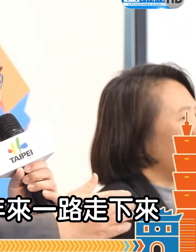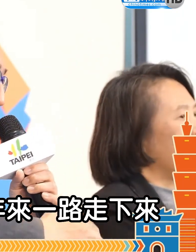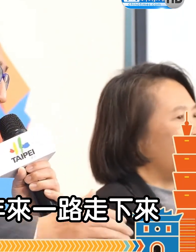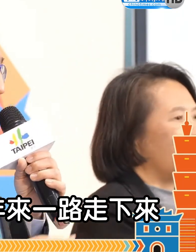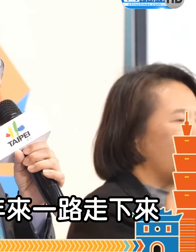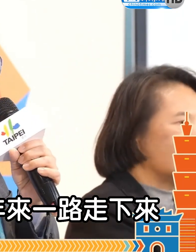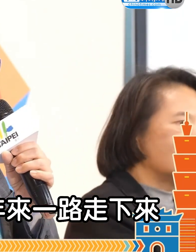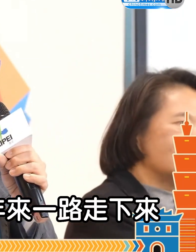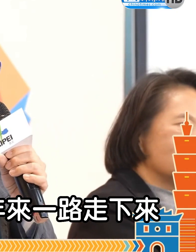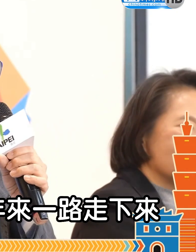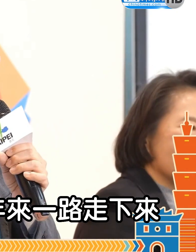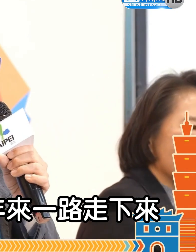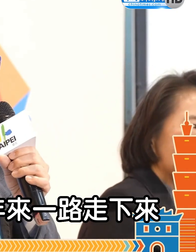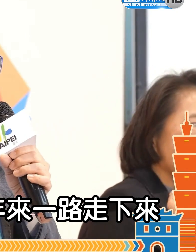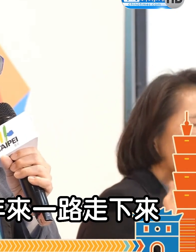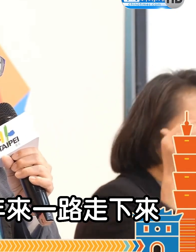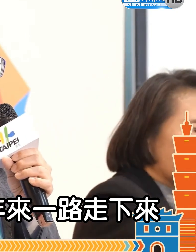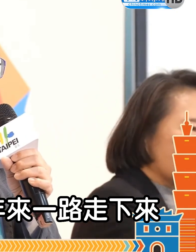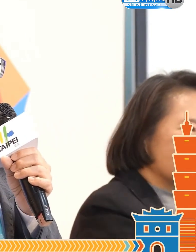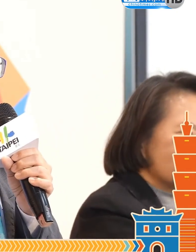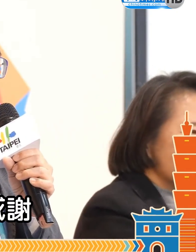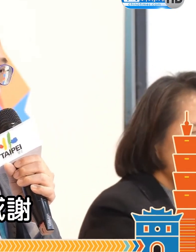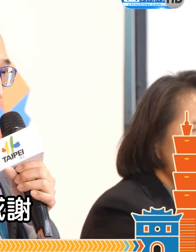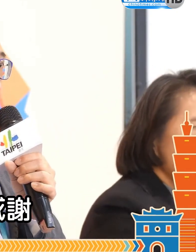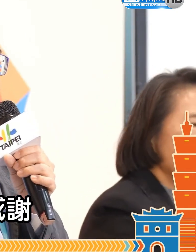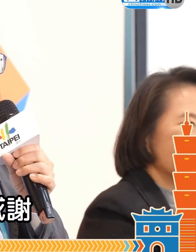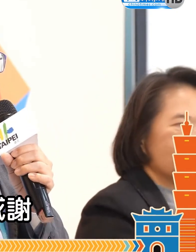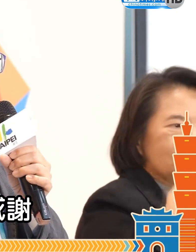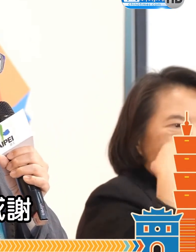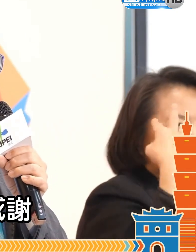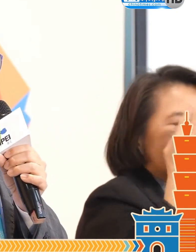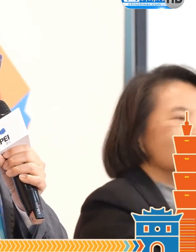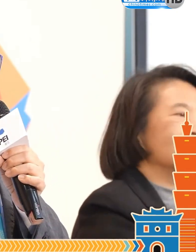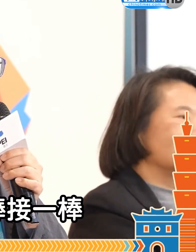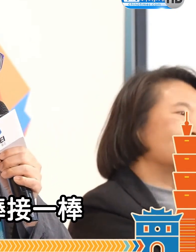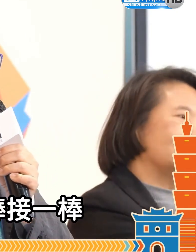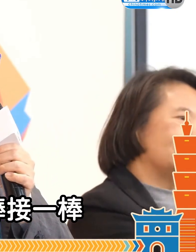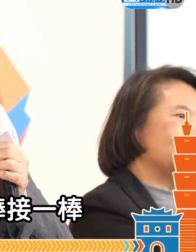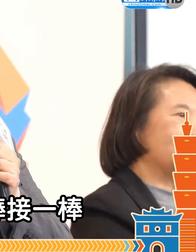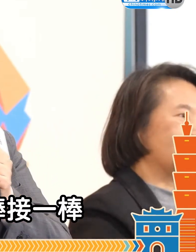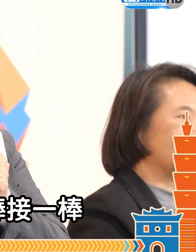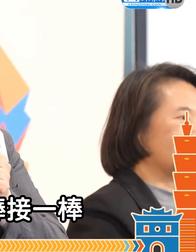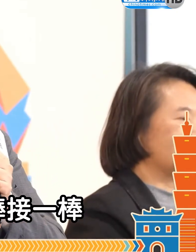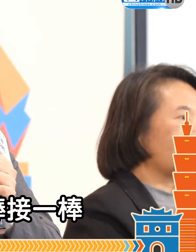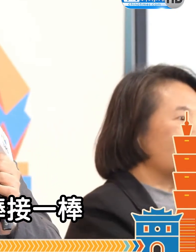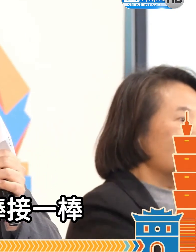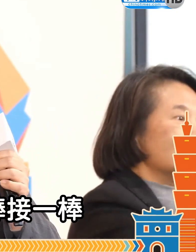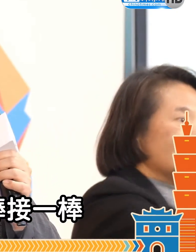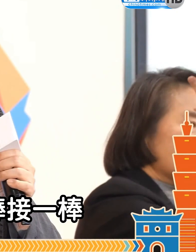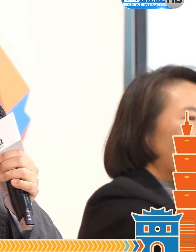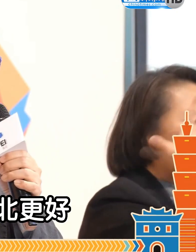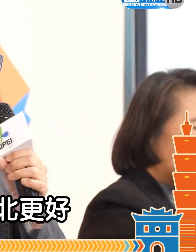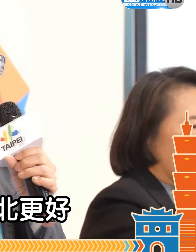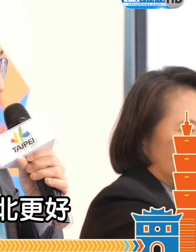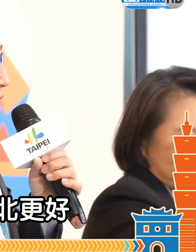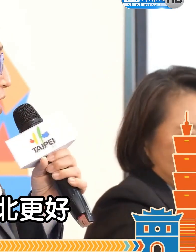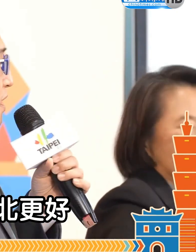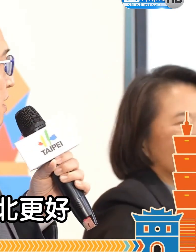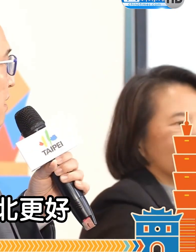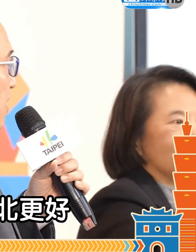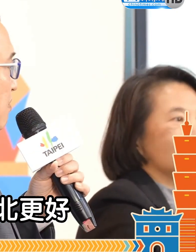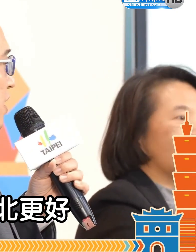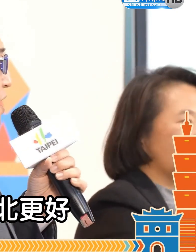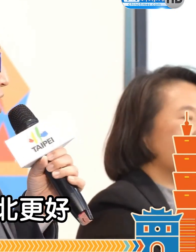我们这样这几年来一路走下来，我跟大家说一下，市政应该是一棒接一棒，我们都期